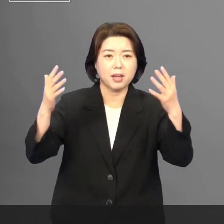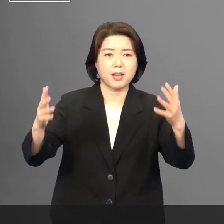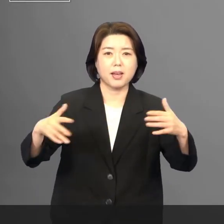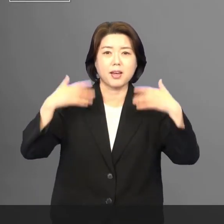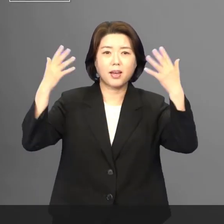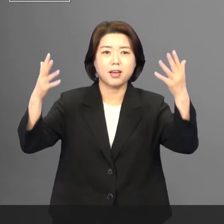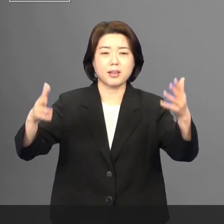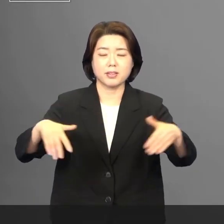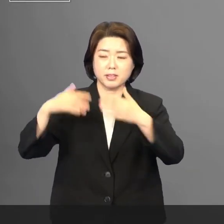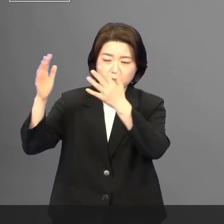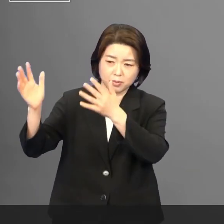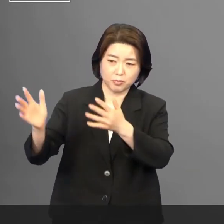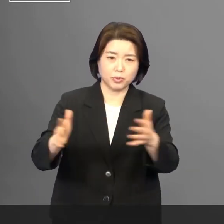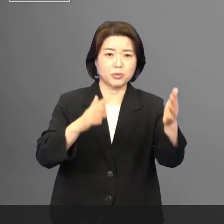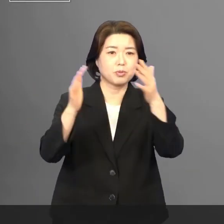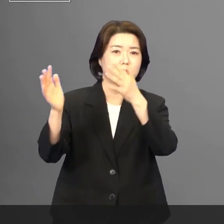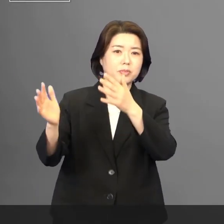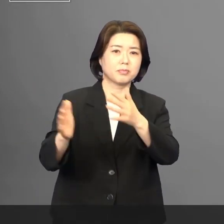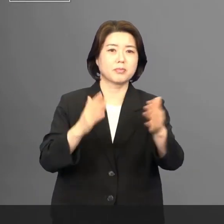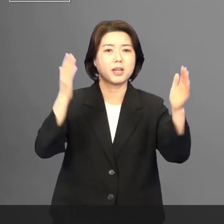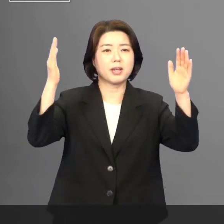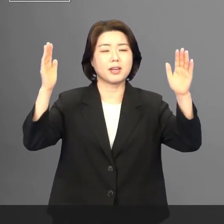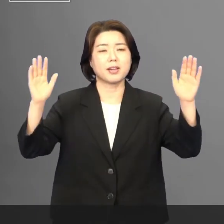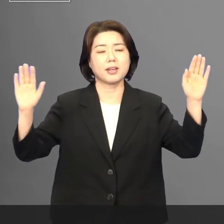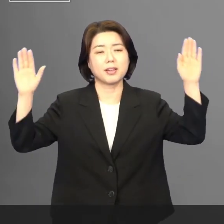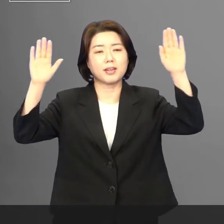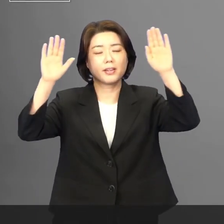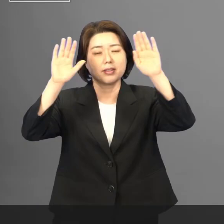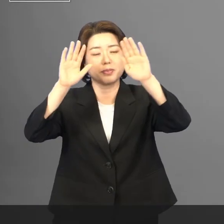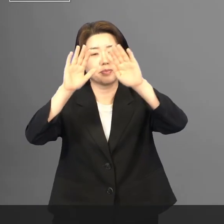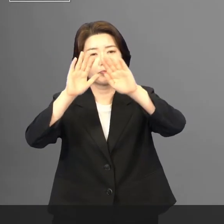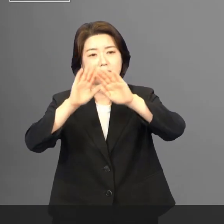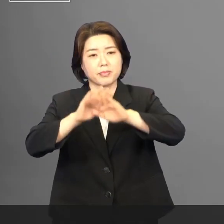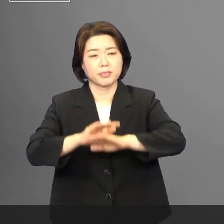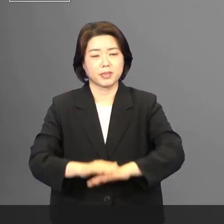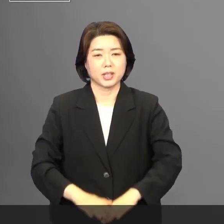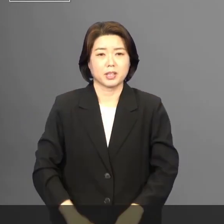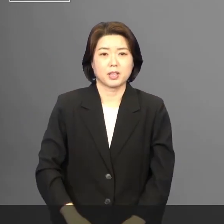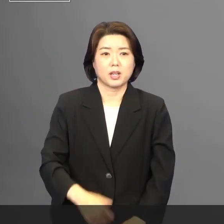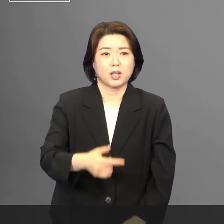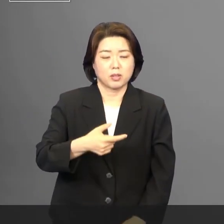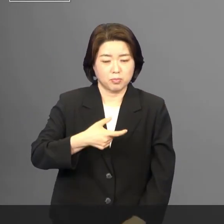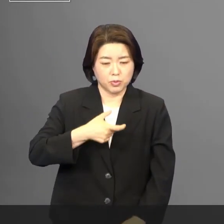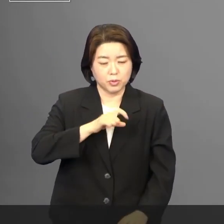무섭게 바람 부는 밤,